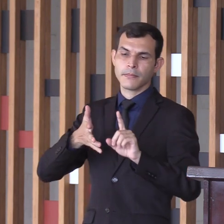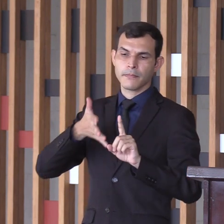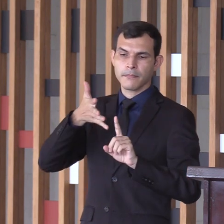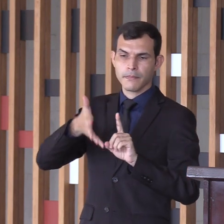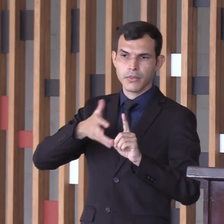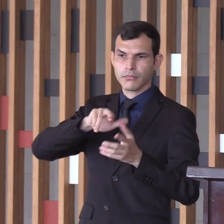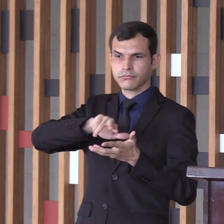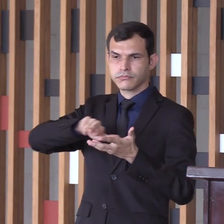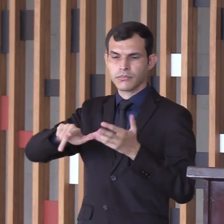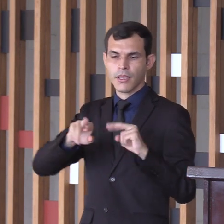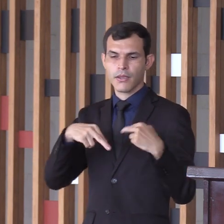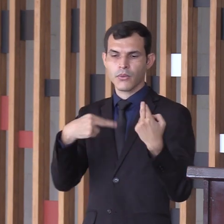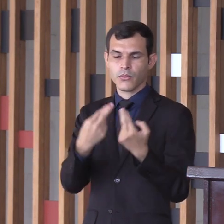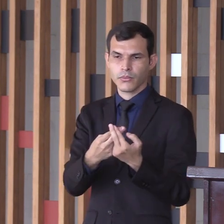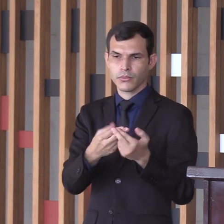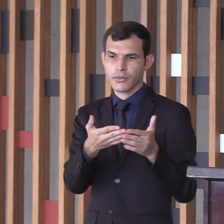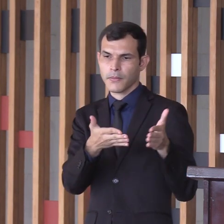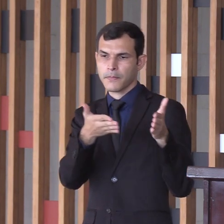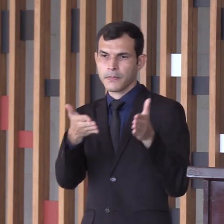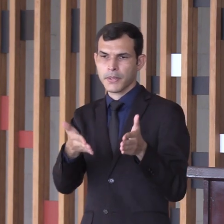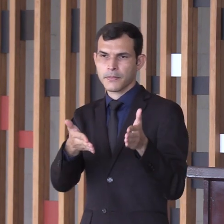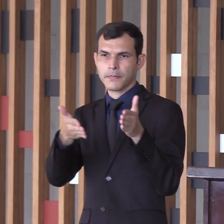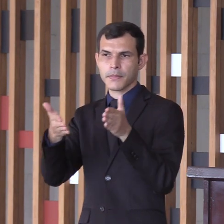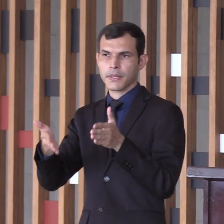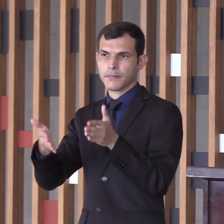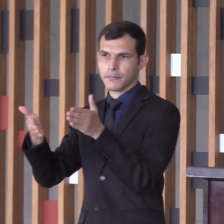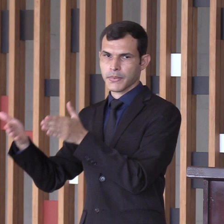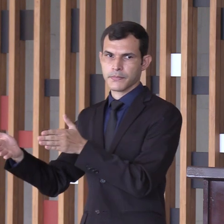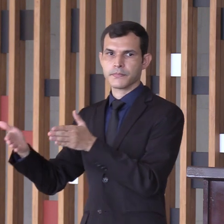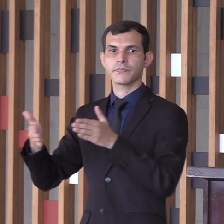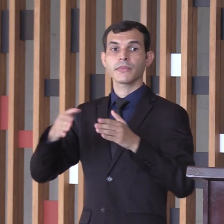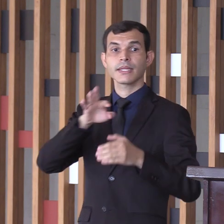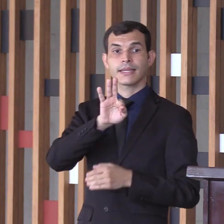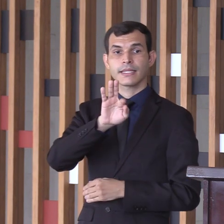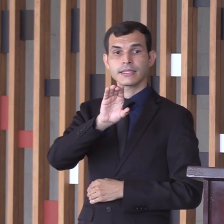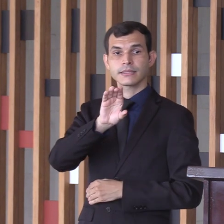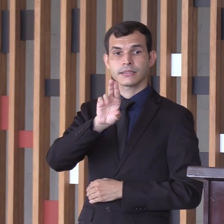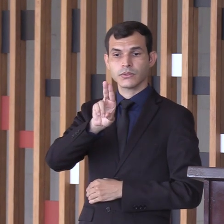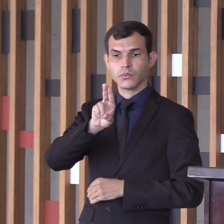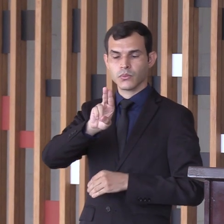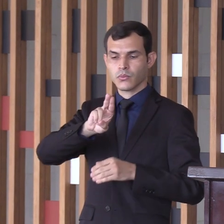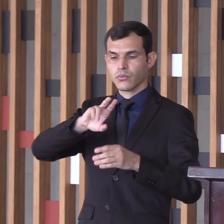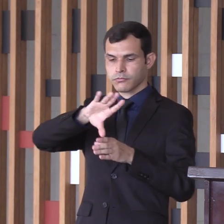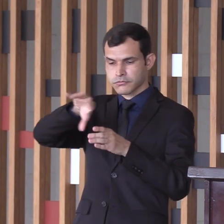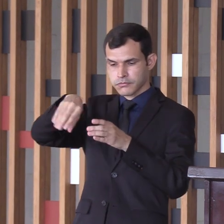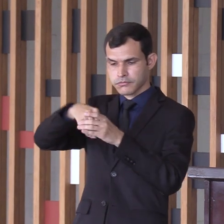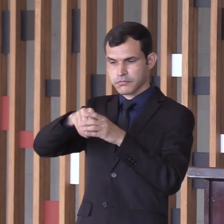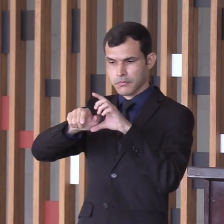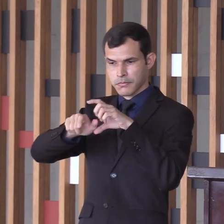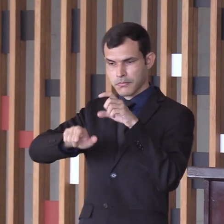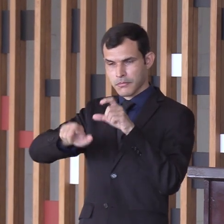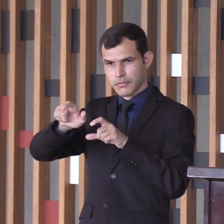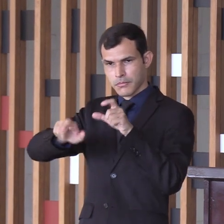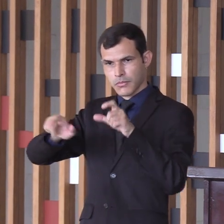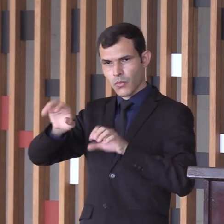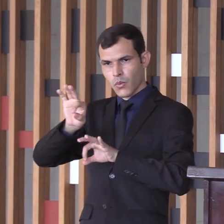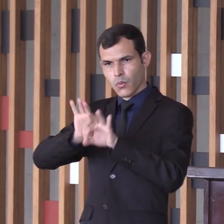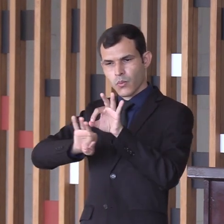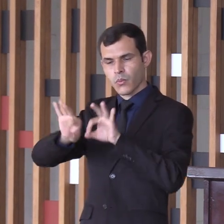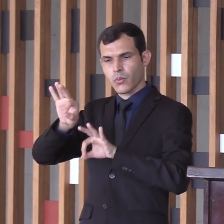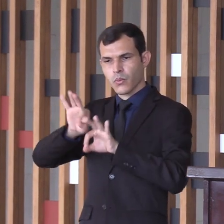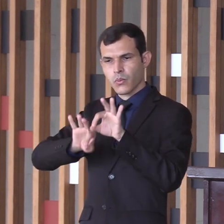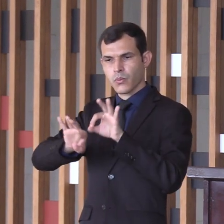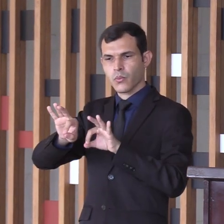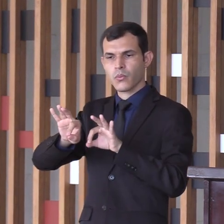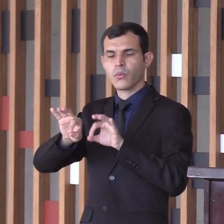na esfera internacional, os membros titulares do TCU têm chefiado missões internacionais para construir pontes